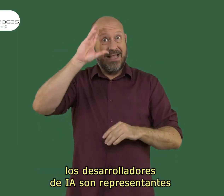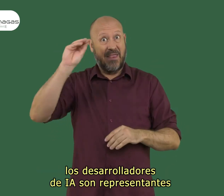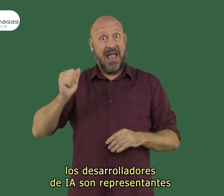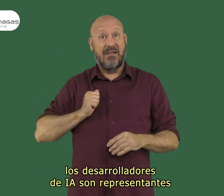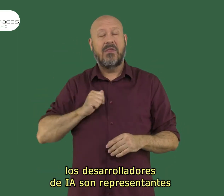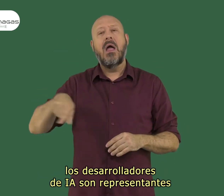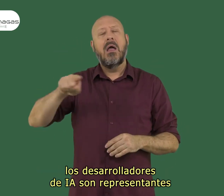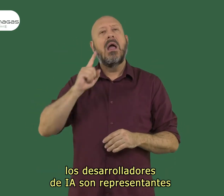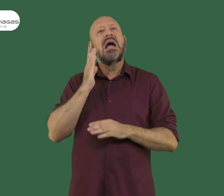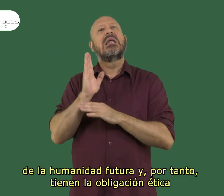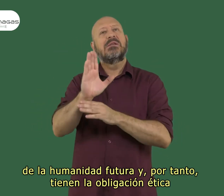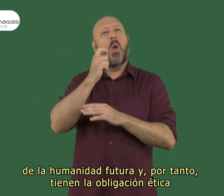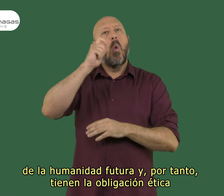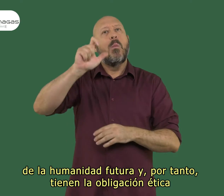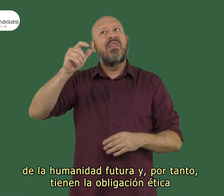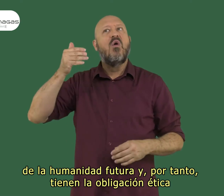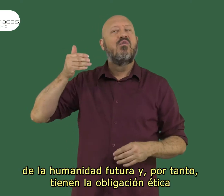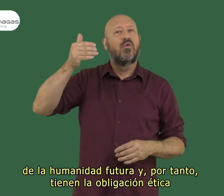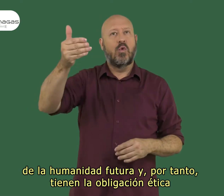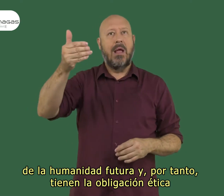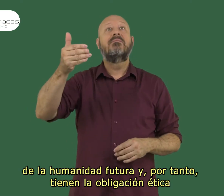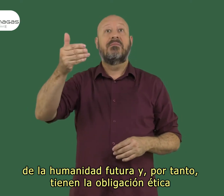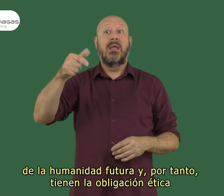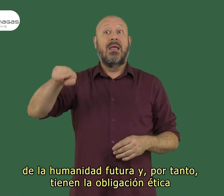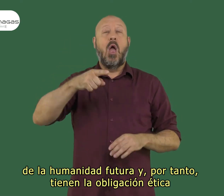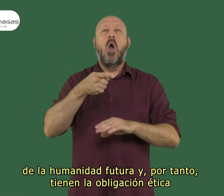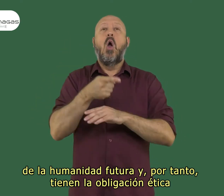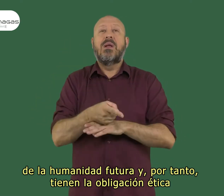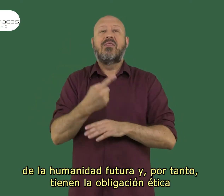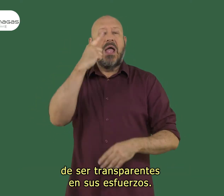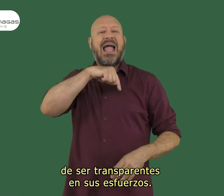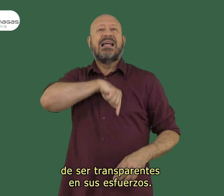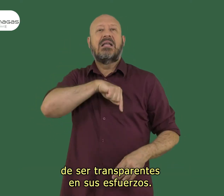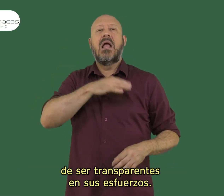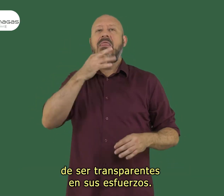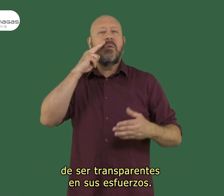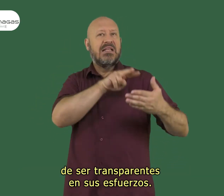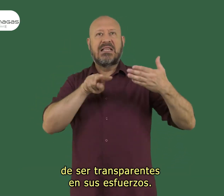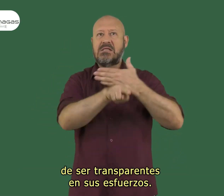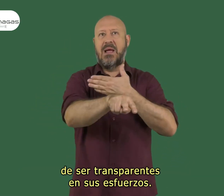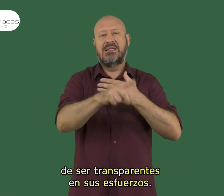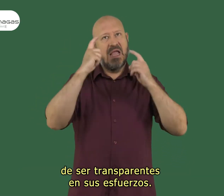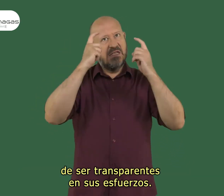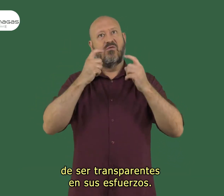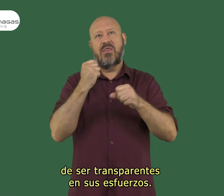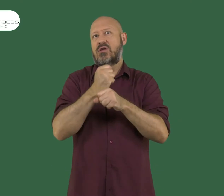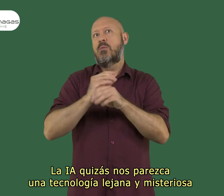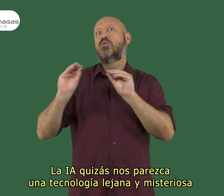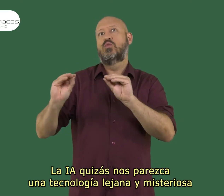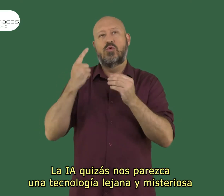artificial son representantes de la humanidad futura y por tanto tienen la obligación ética de ser transparentes en sus